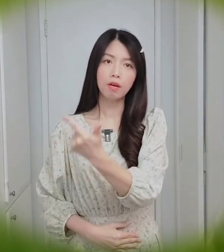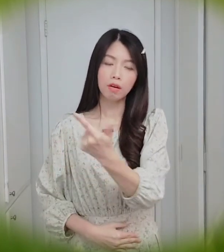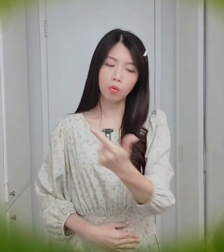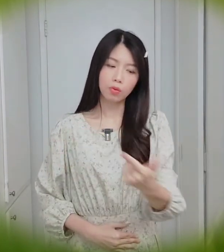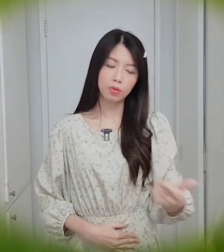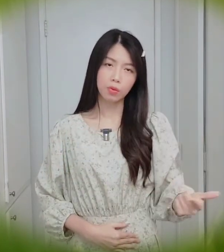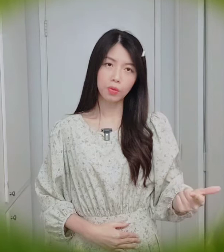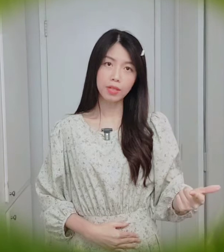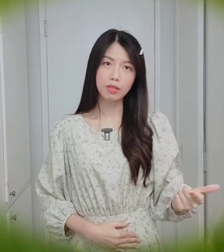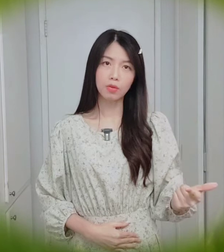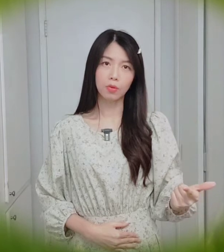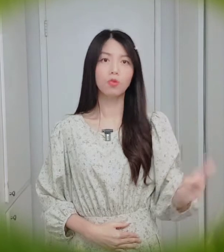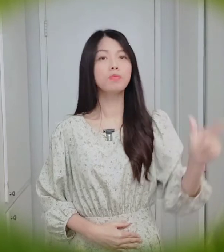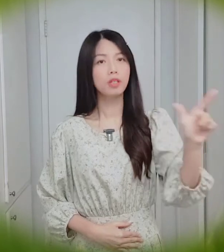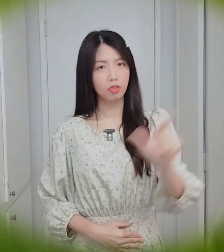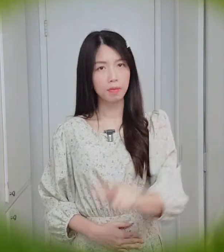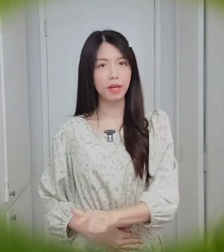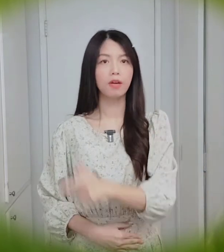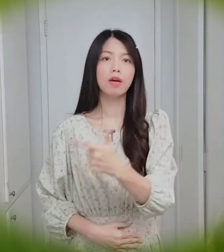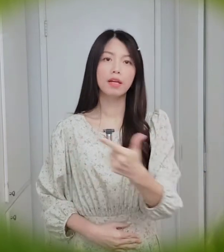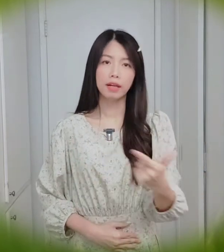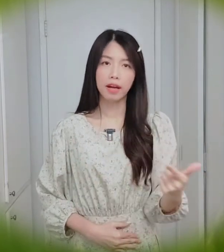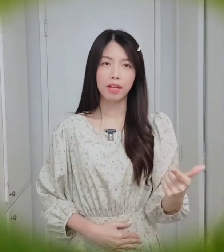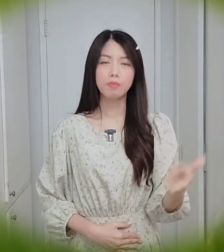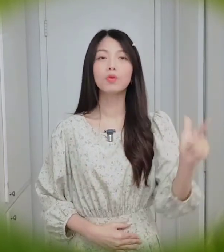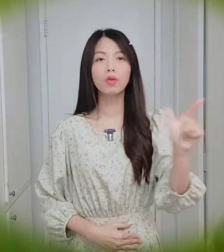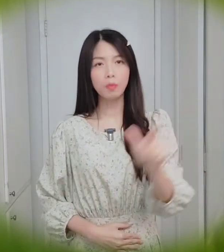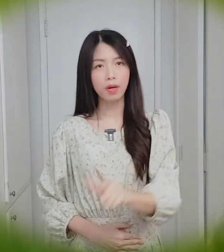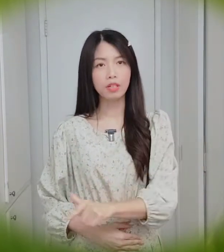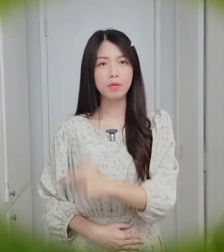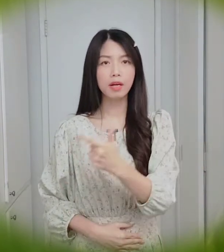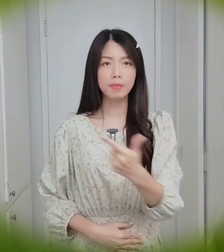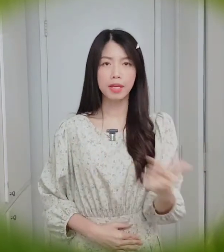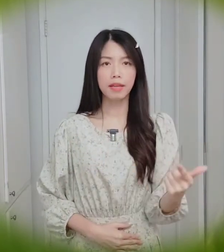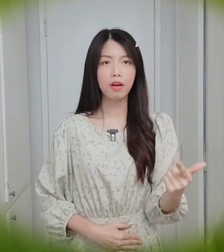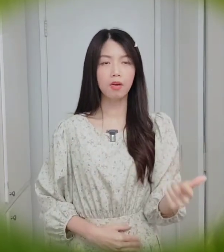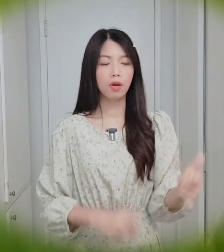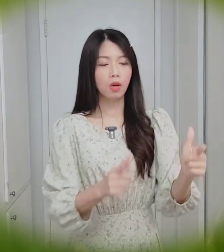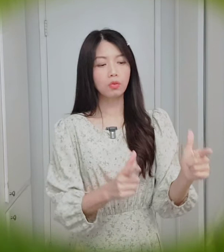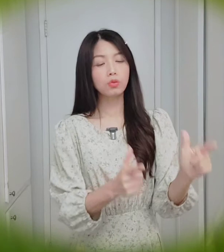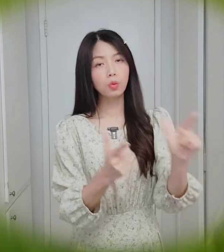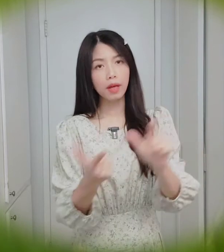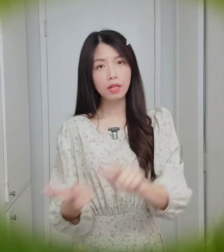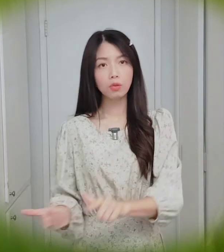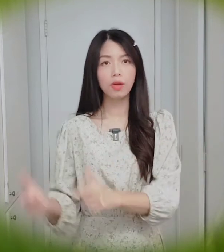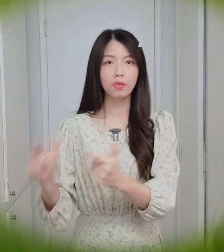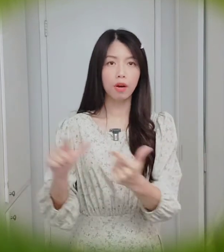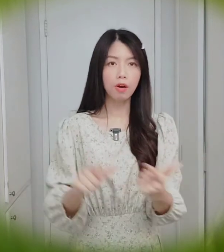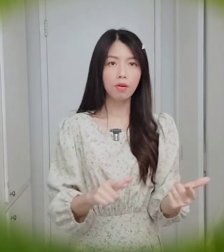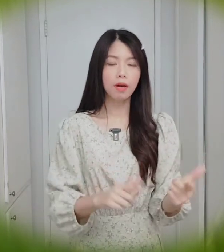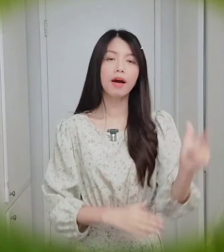돌려서 오른쪽으로 사선으로 움직여 주시면 돼요. 약간 물고기 모양처럼 생각하시면 되는데요. 두 손 다